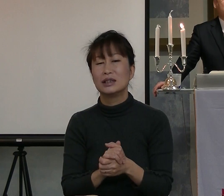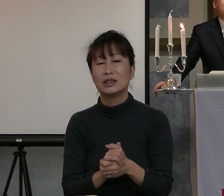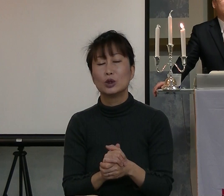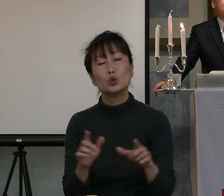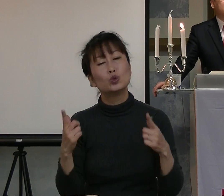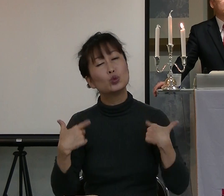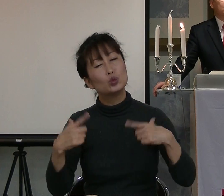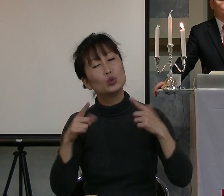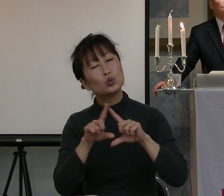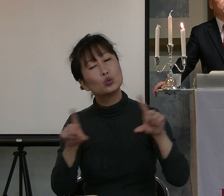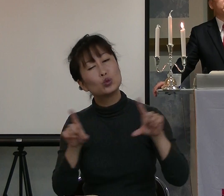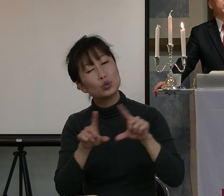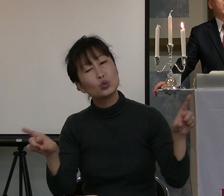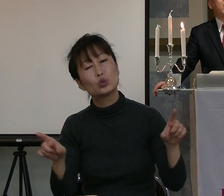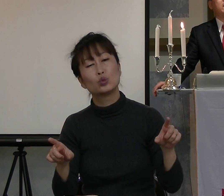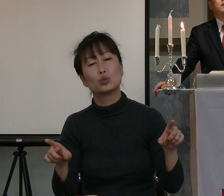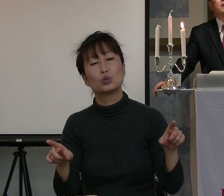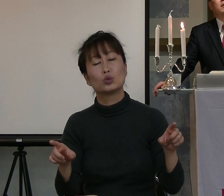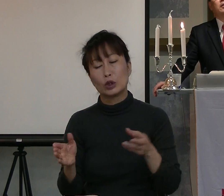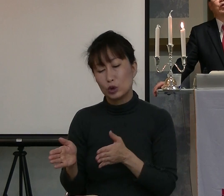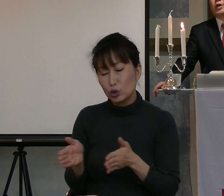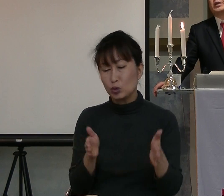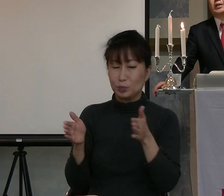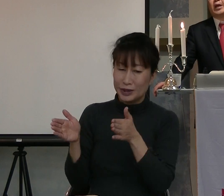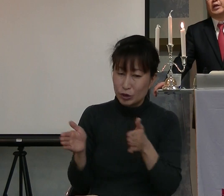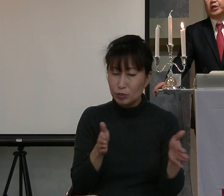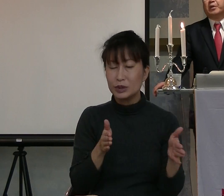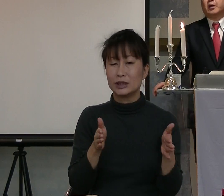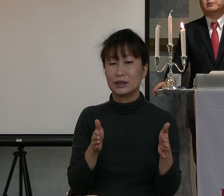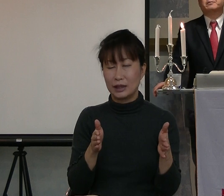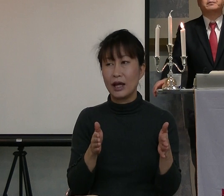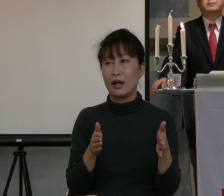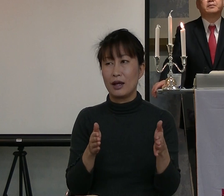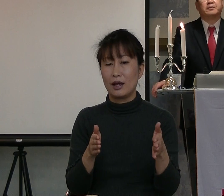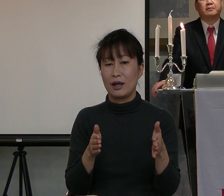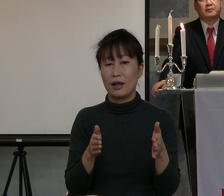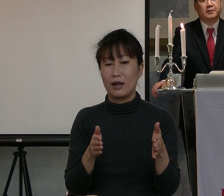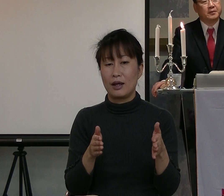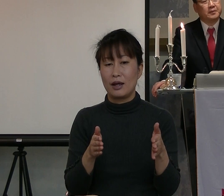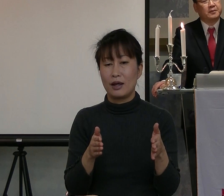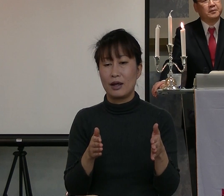普段準備して備えていけば、